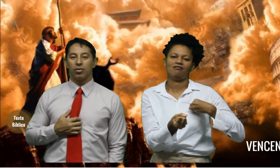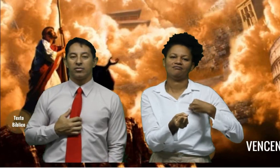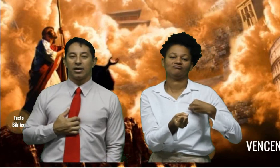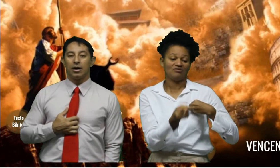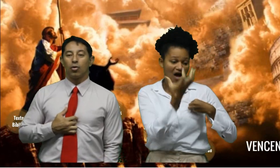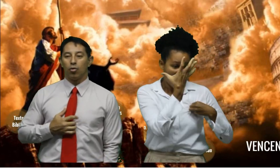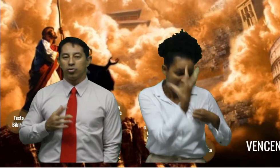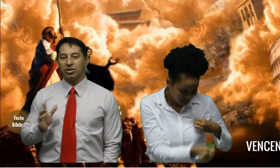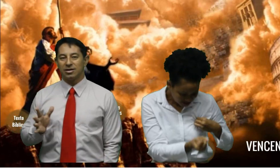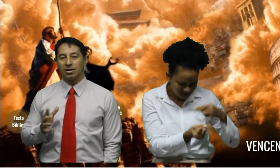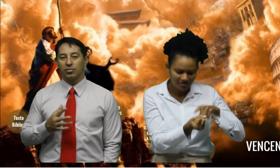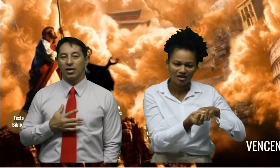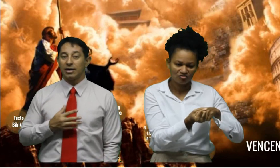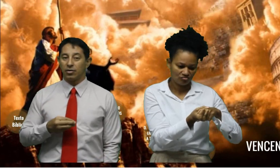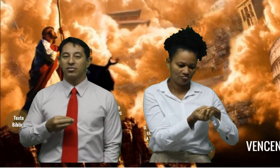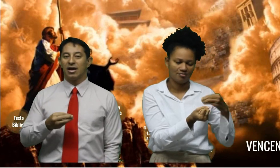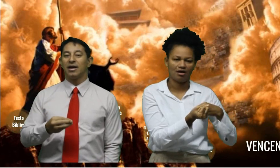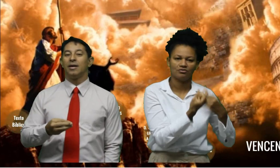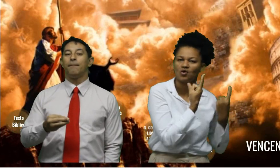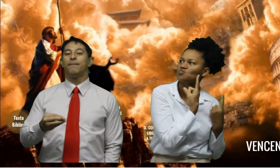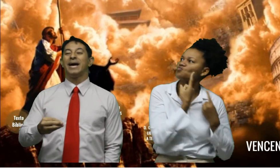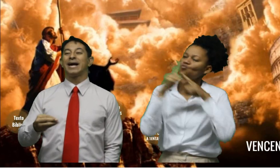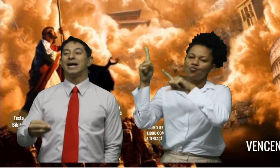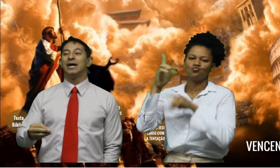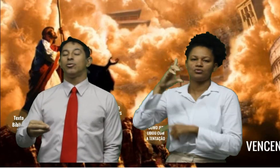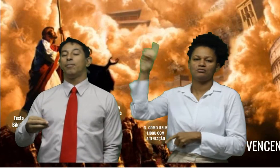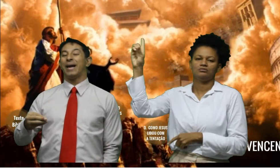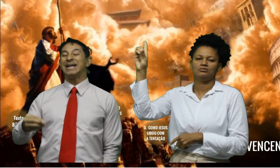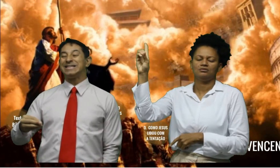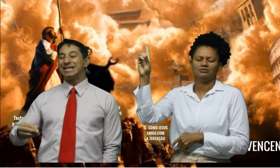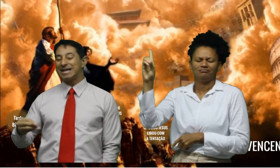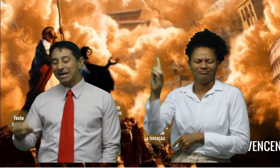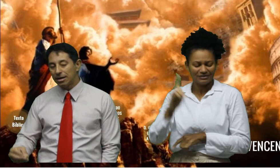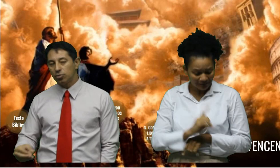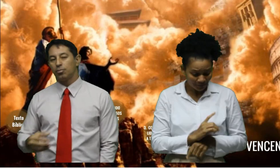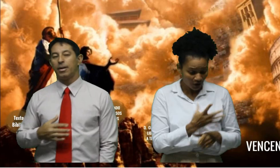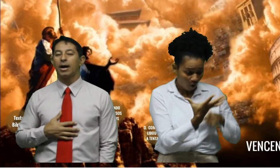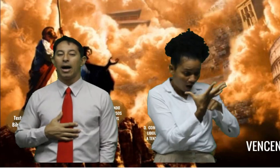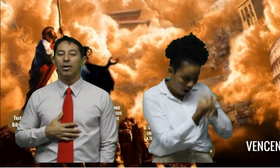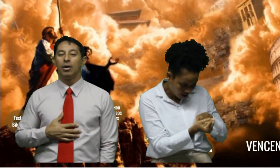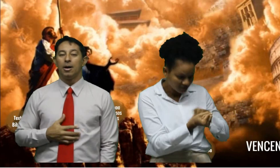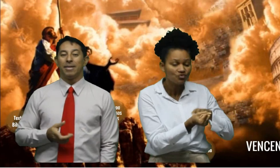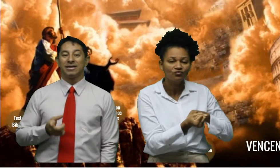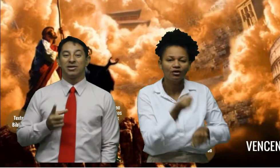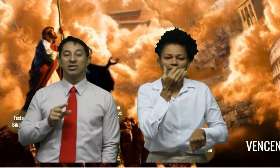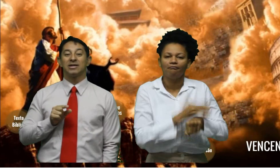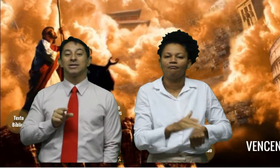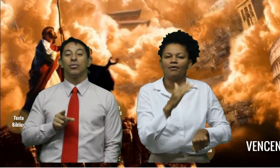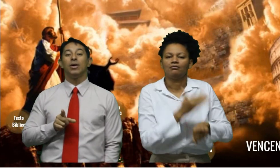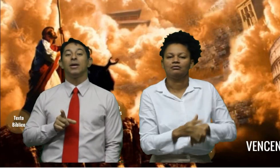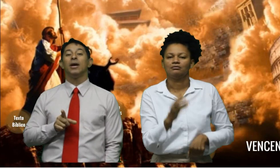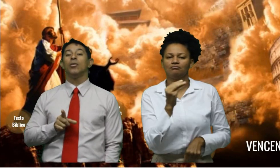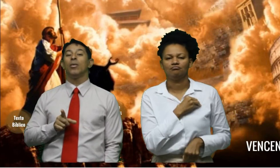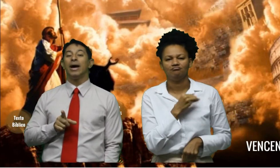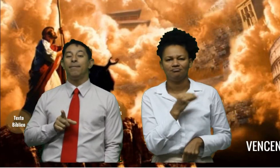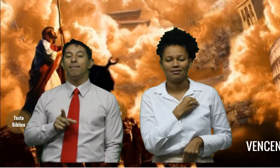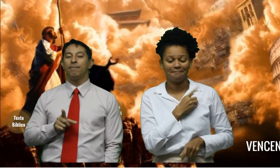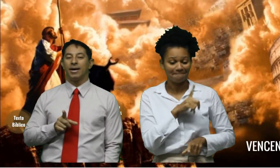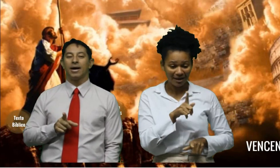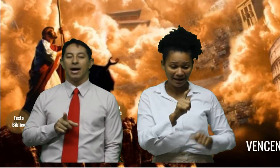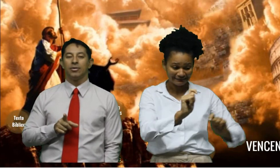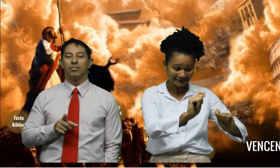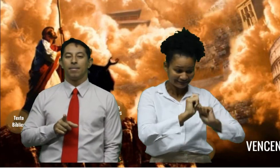alguma coisa contra Deus. Aí eu estarei pecando, praticando o pecado. Mas a tentação não